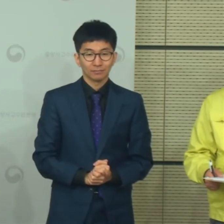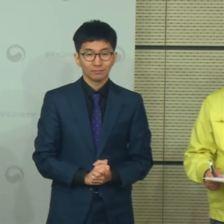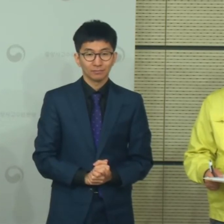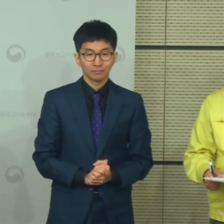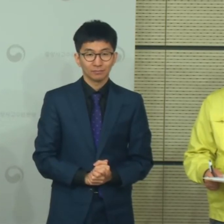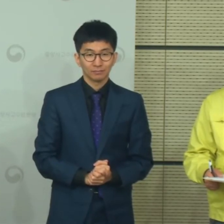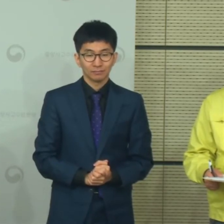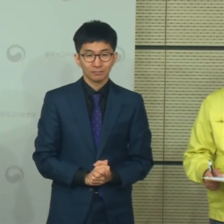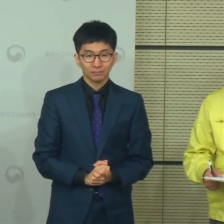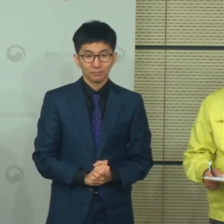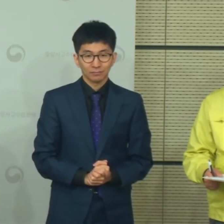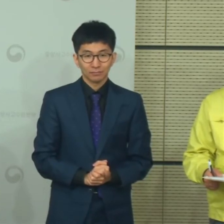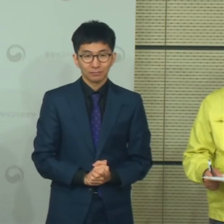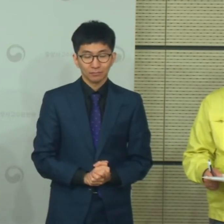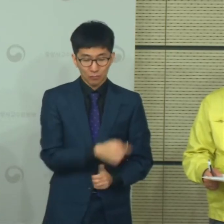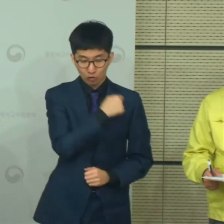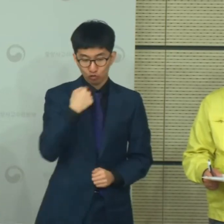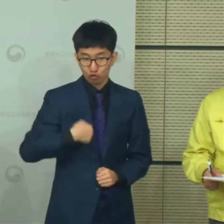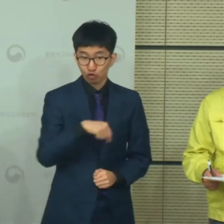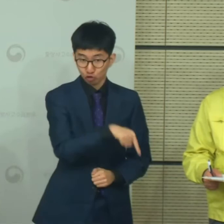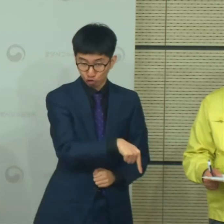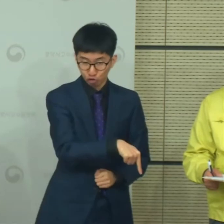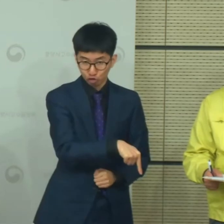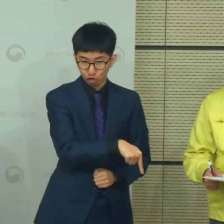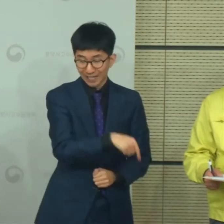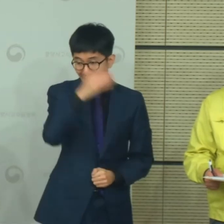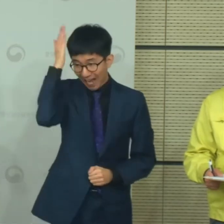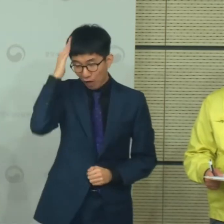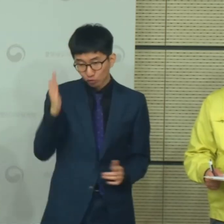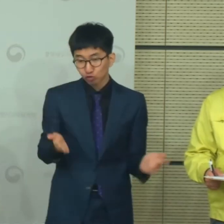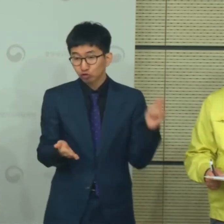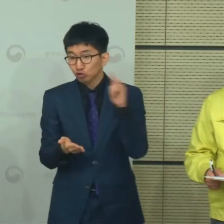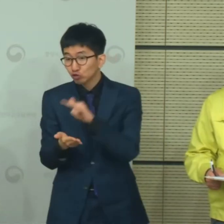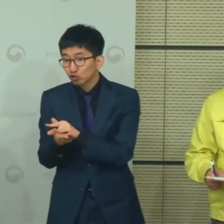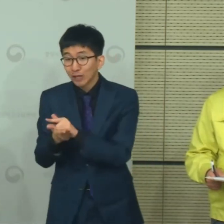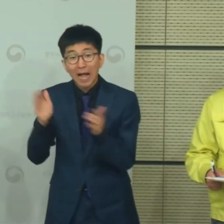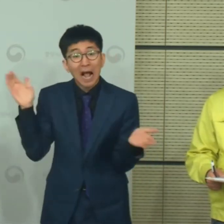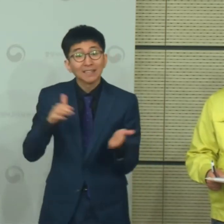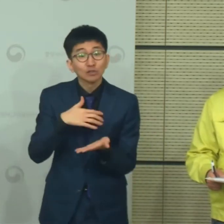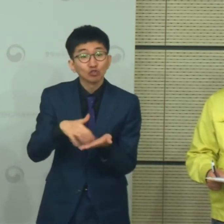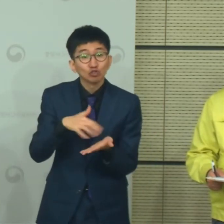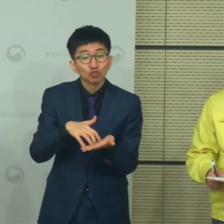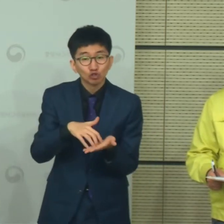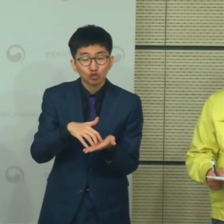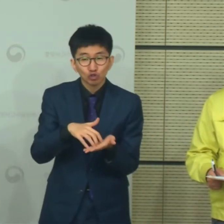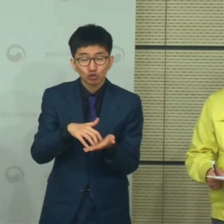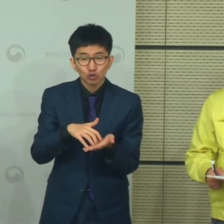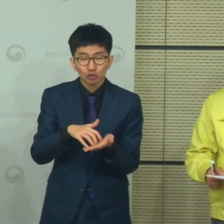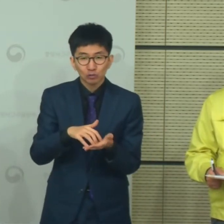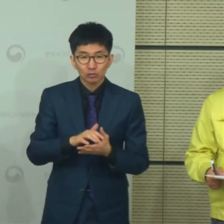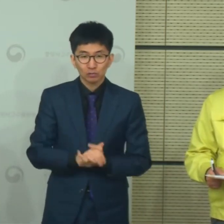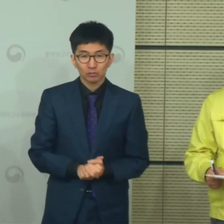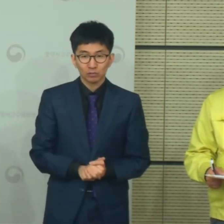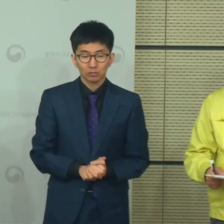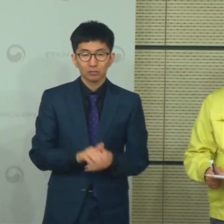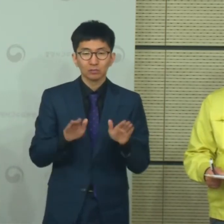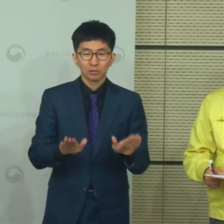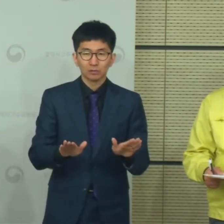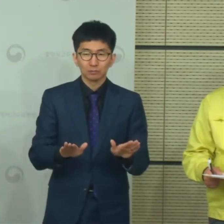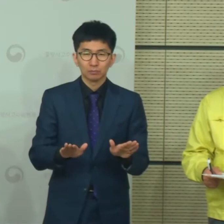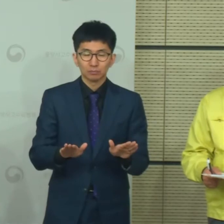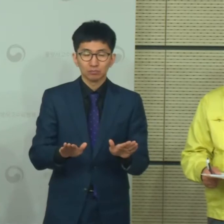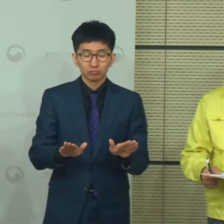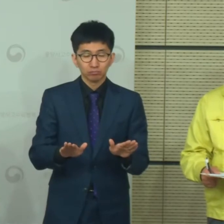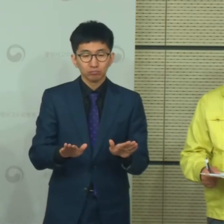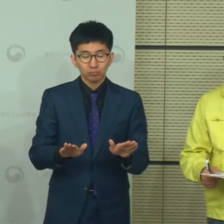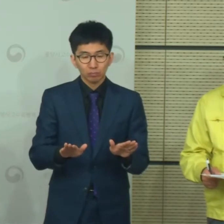그 전체적으로 그 중국발 입국 유학생 입국은 그 지난 주말 이후에 다소